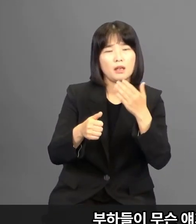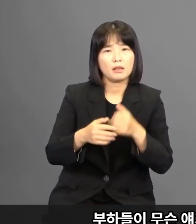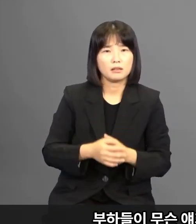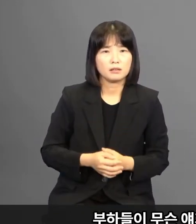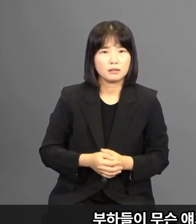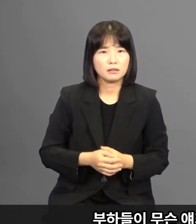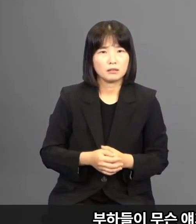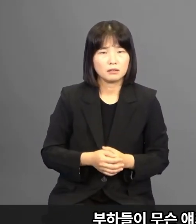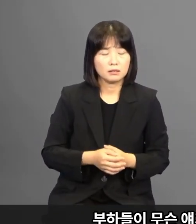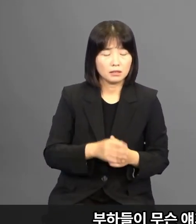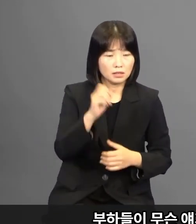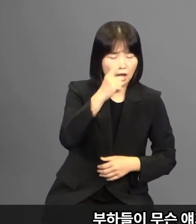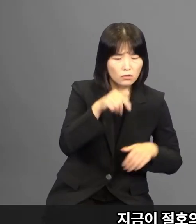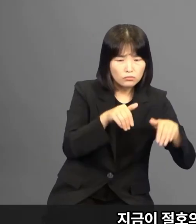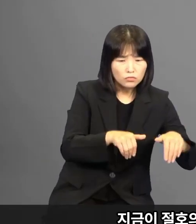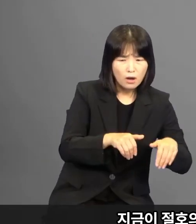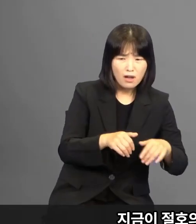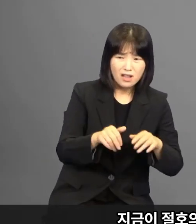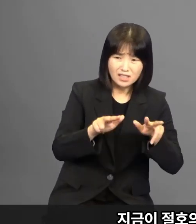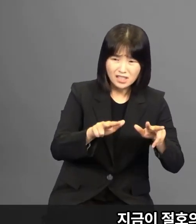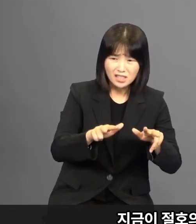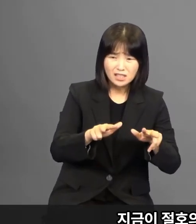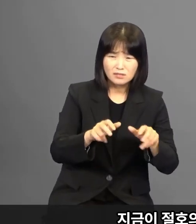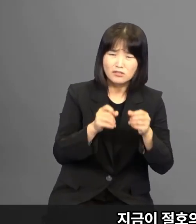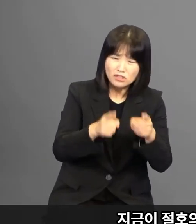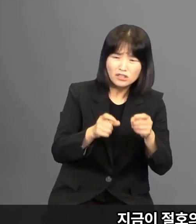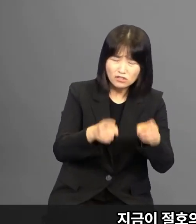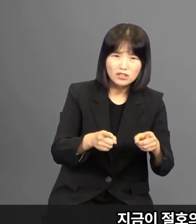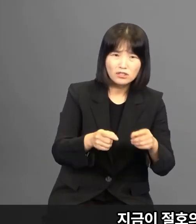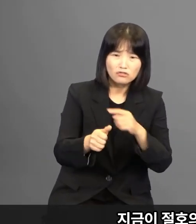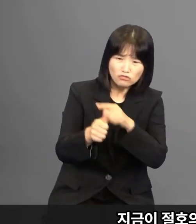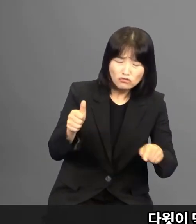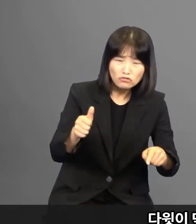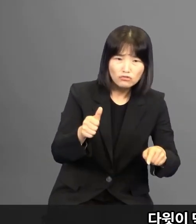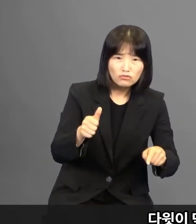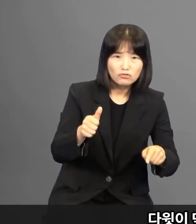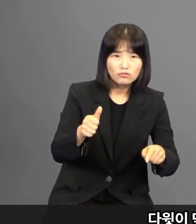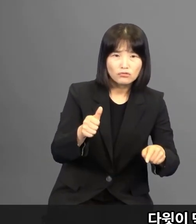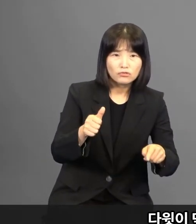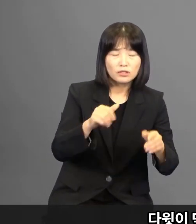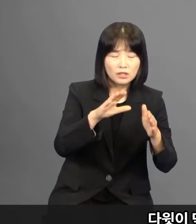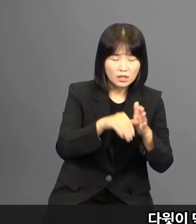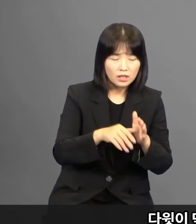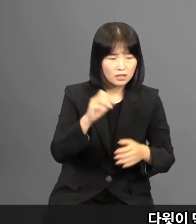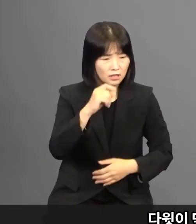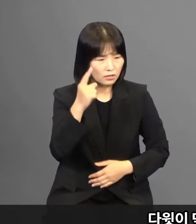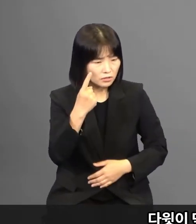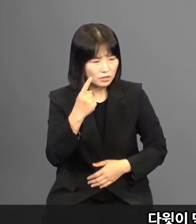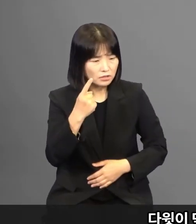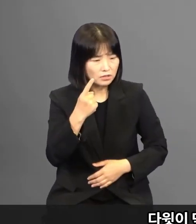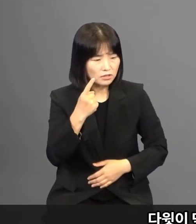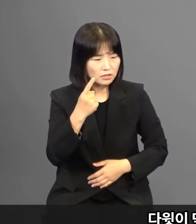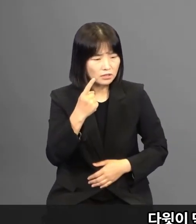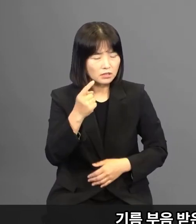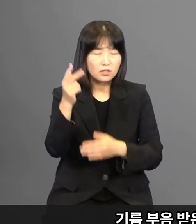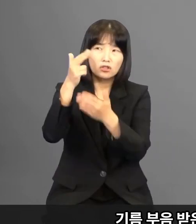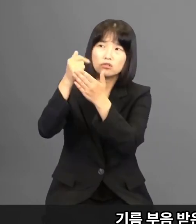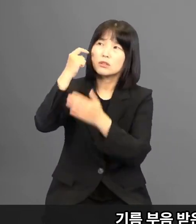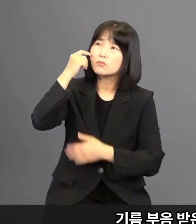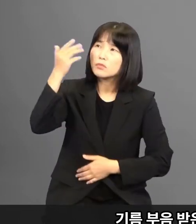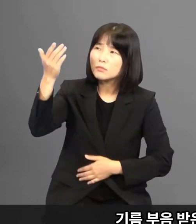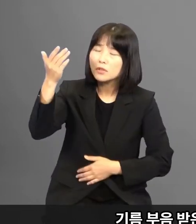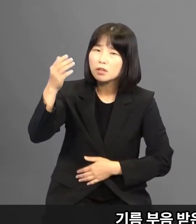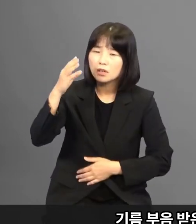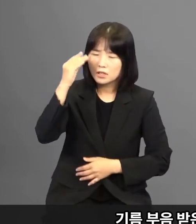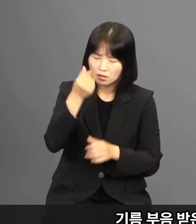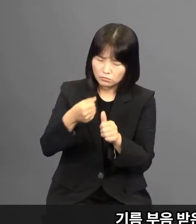부하들이 무슨 얘기를 했습니까? 죽여야 됩니다. 지금이 절호의 찬스입니다라고 할 때에 다윗이 딱 주님께 물어보니까 기름 부음